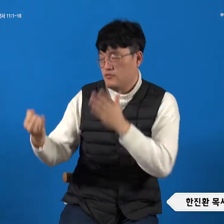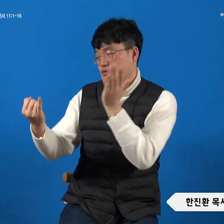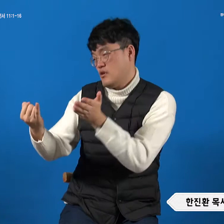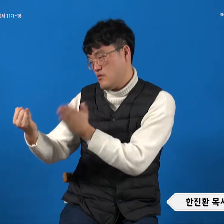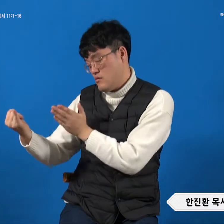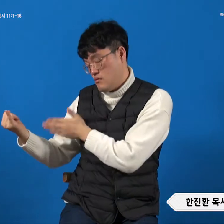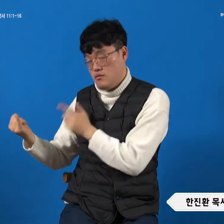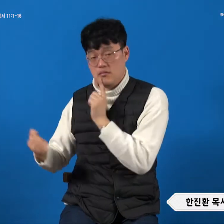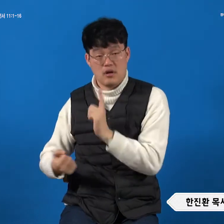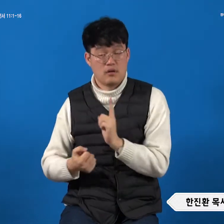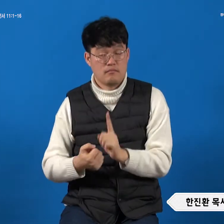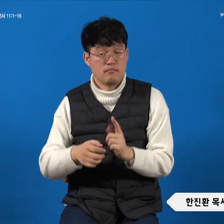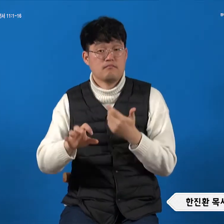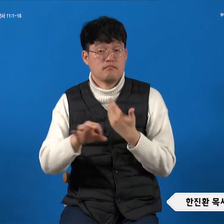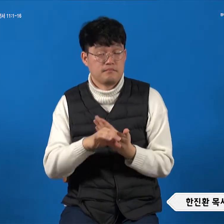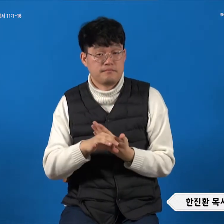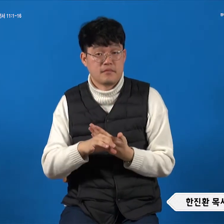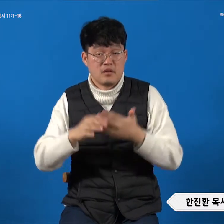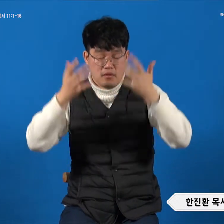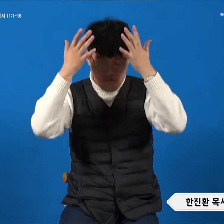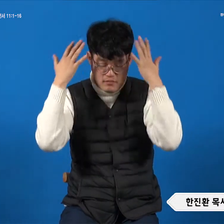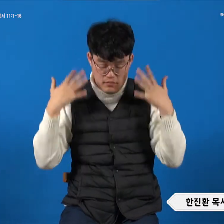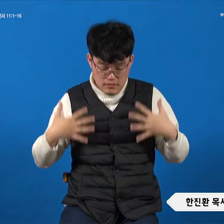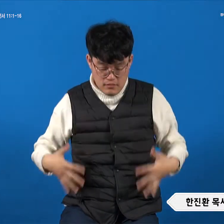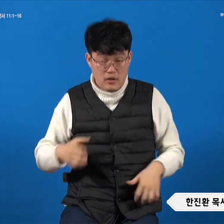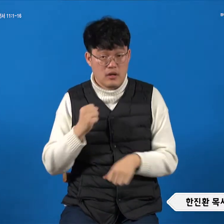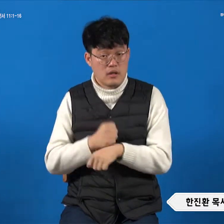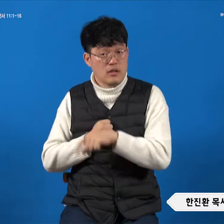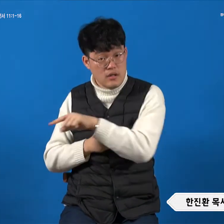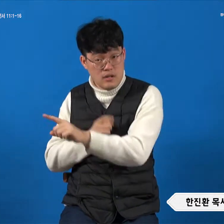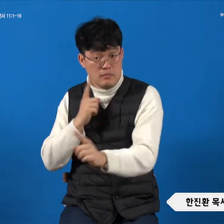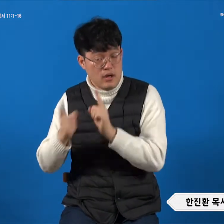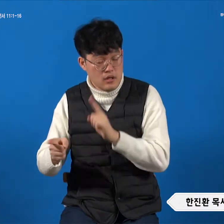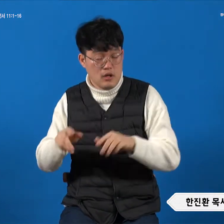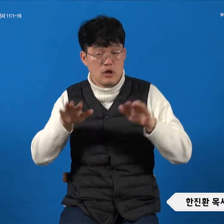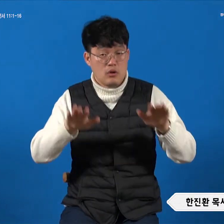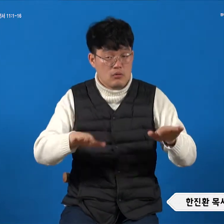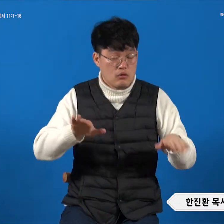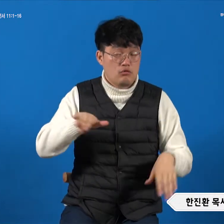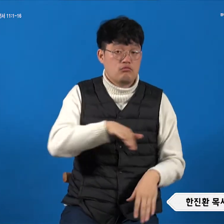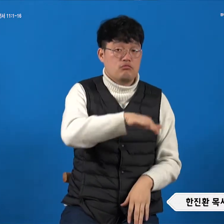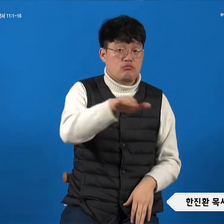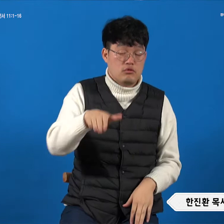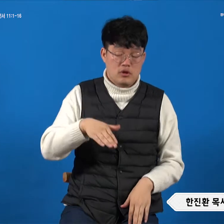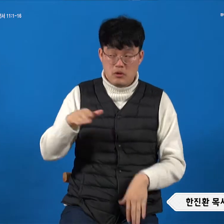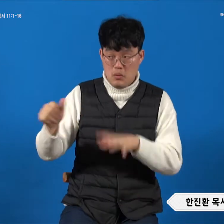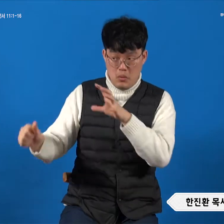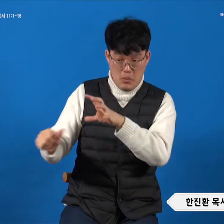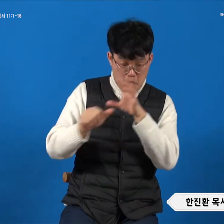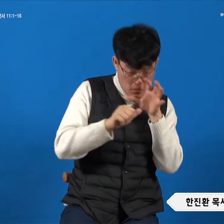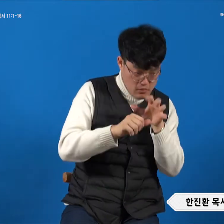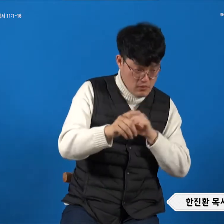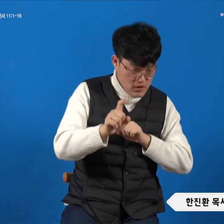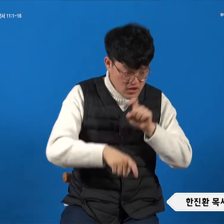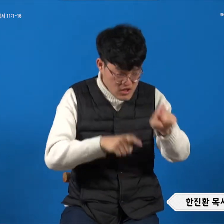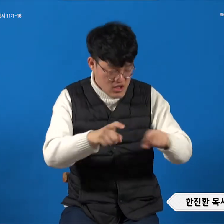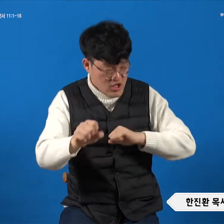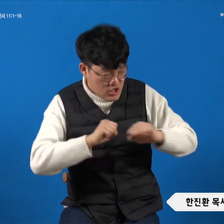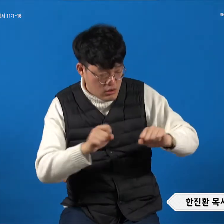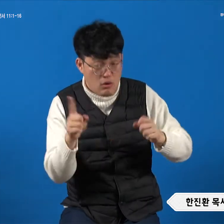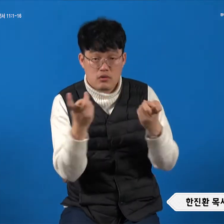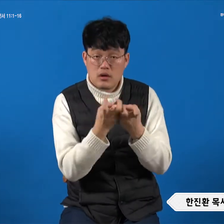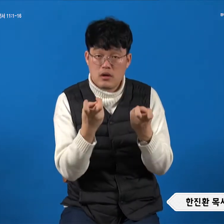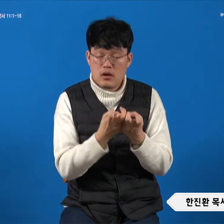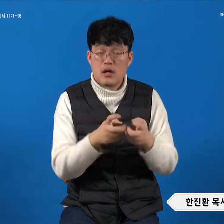것입니다. 그러면 노울을 쓰라는 이 말씀을 오늘날 우리들에게는 어떻게 적용을 할 수가 있겠습니까?